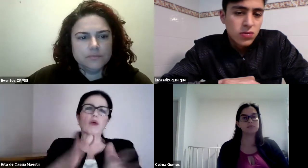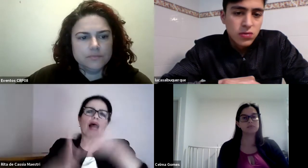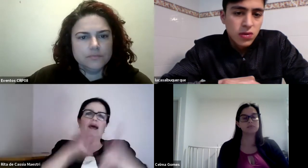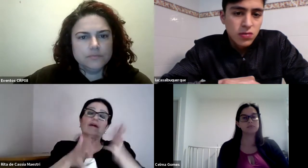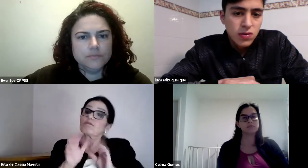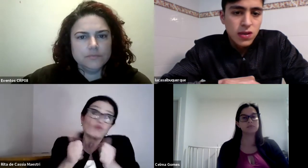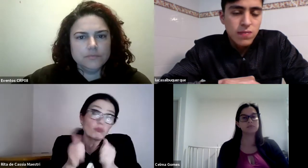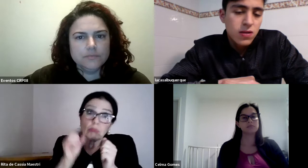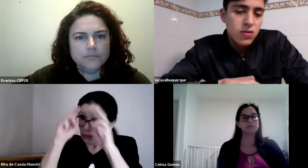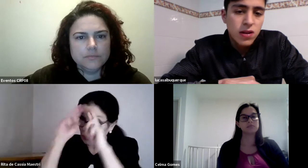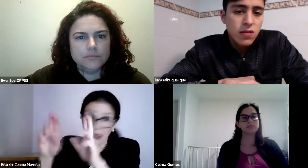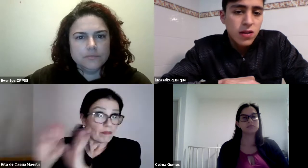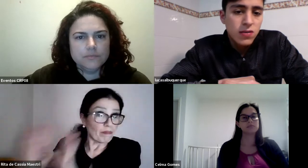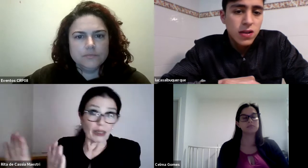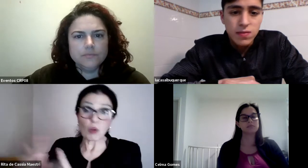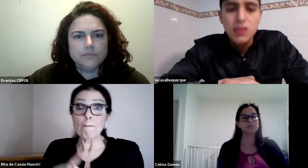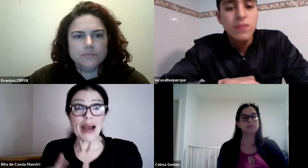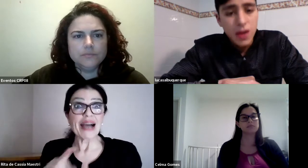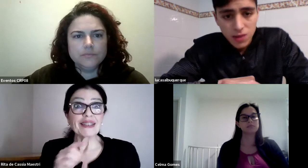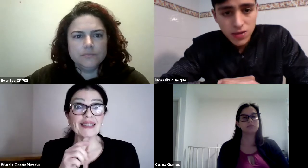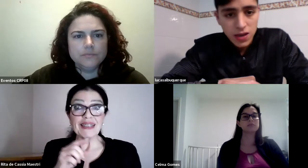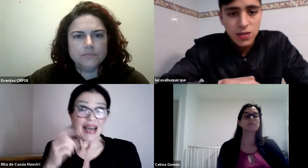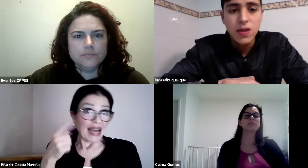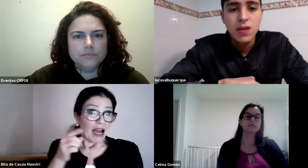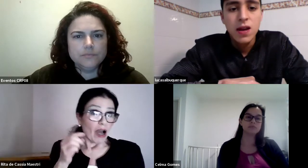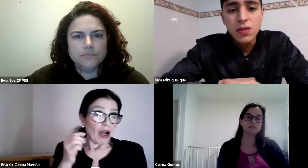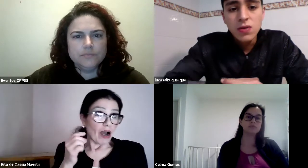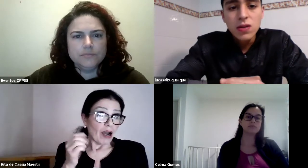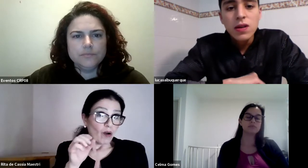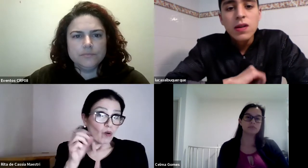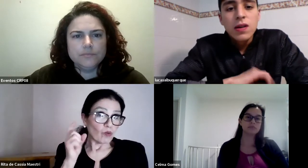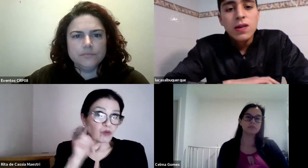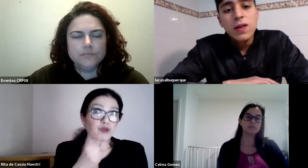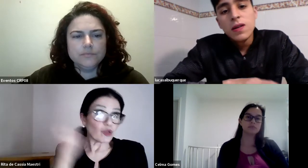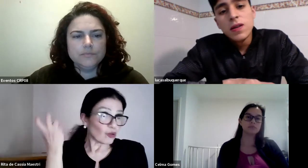um surdo que usa implante coclear não quer usar Libras, também temos que respeitá-lo.